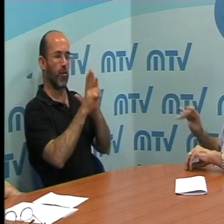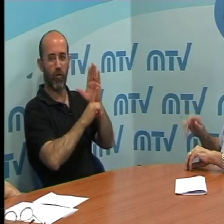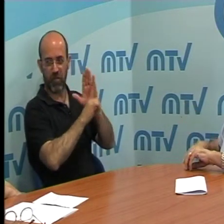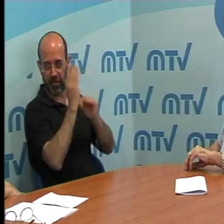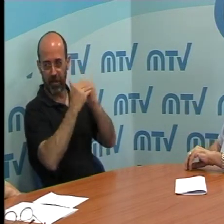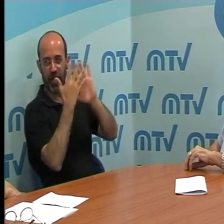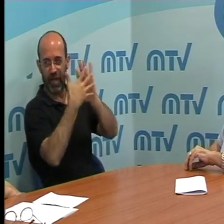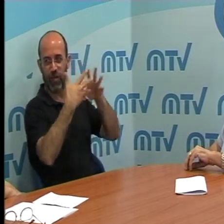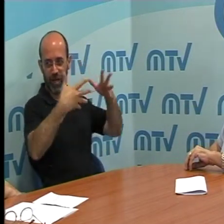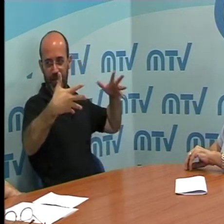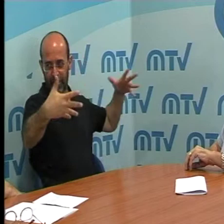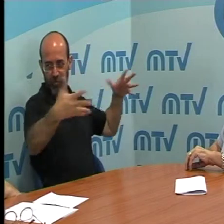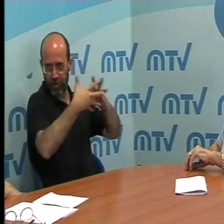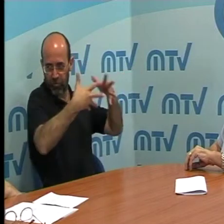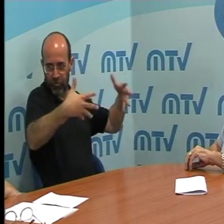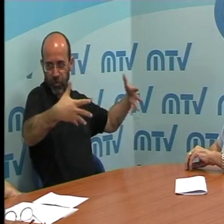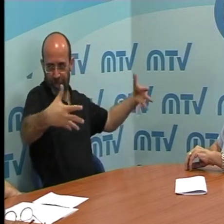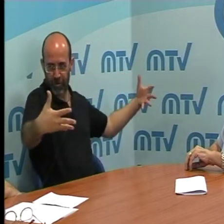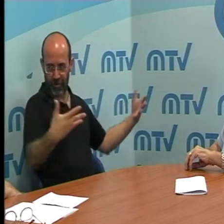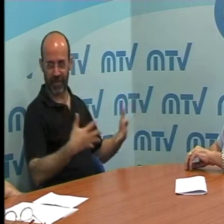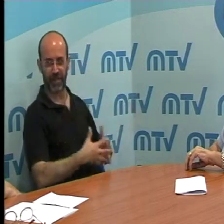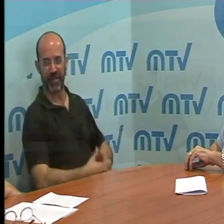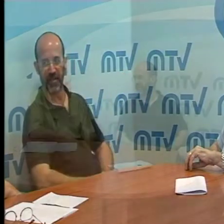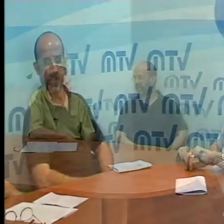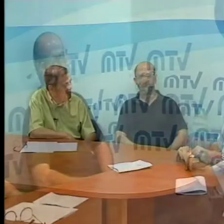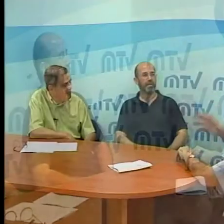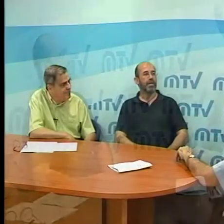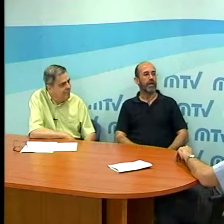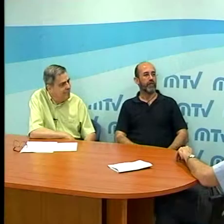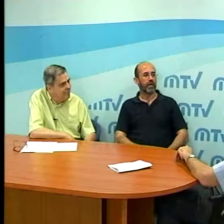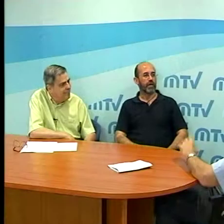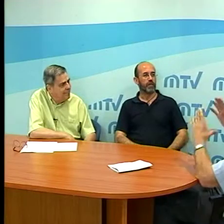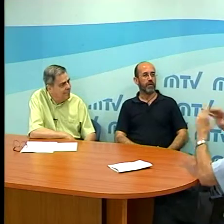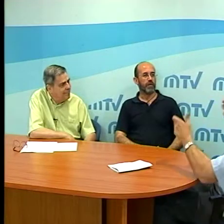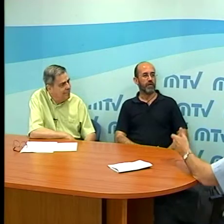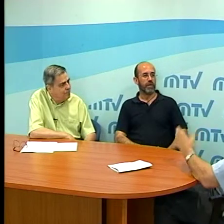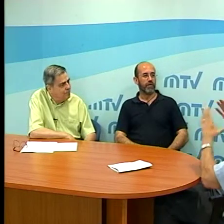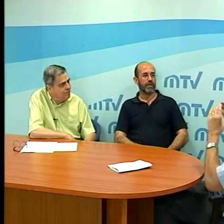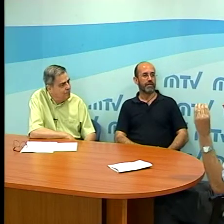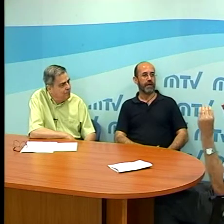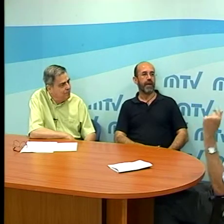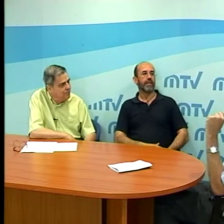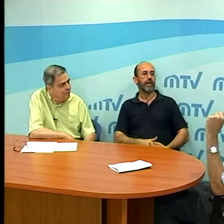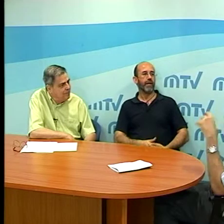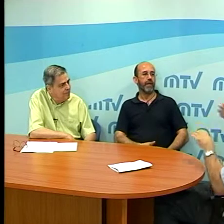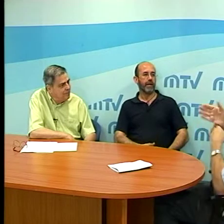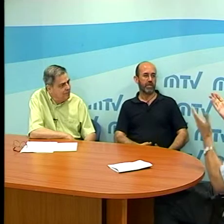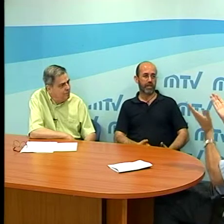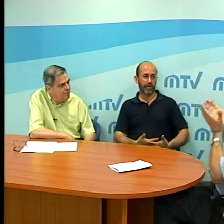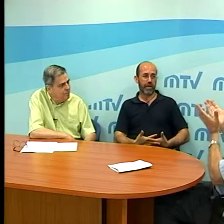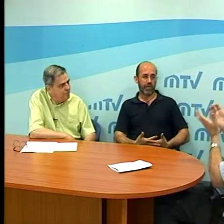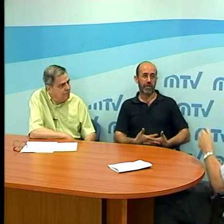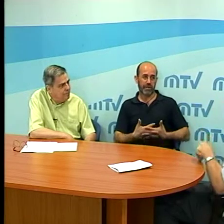desarrollar o a evolucionar lo que es la lengua de signos, en toda su plenitud, claro. Por ejemplo, en la universidad